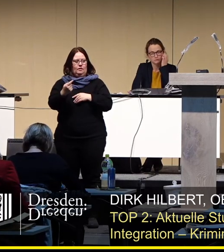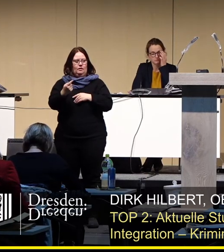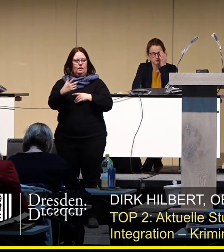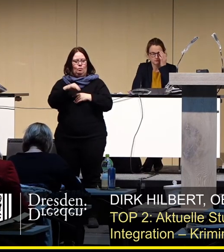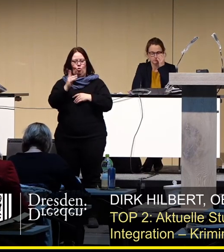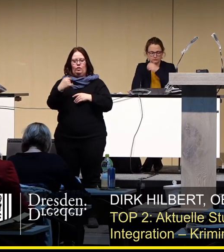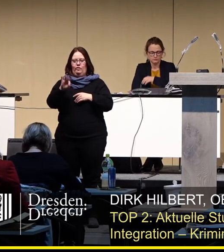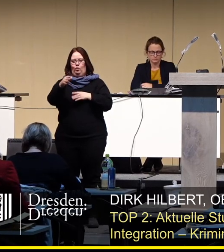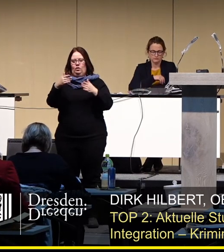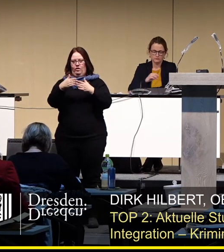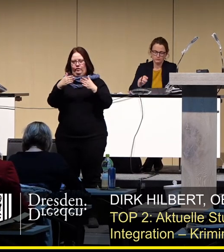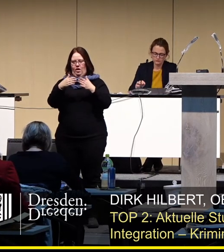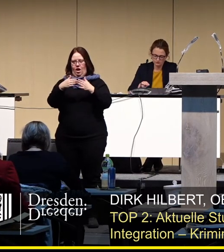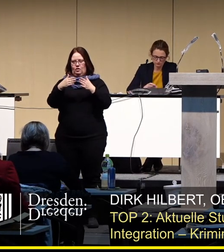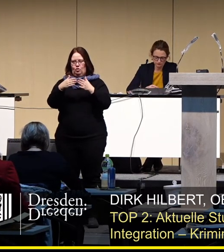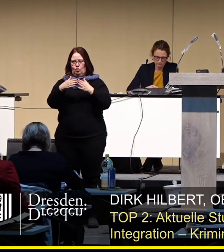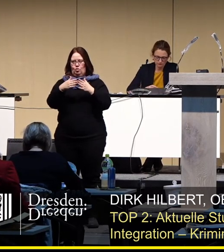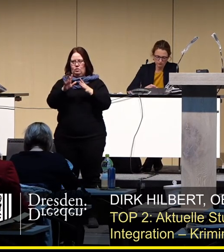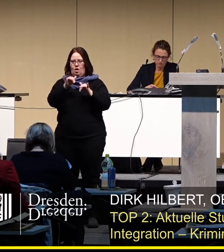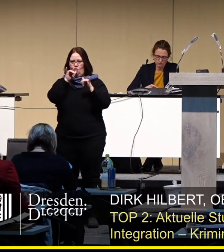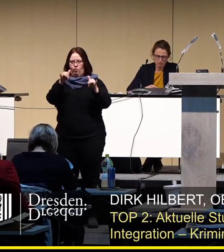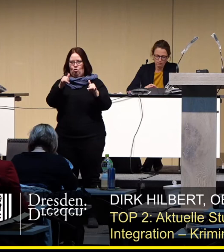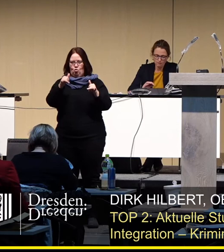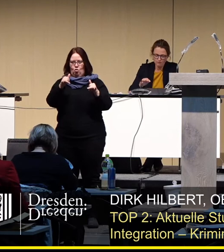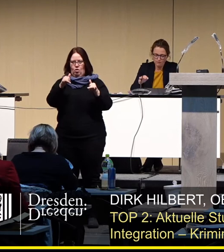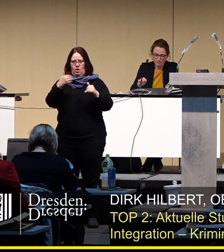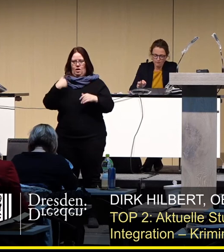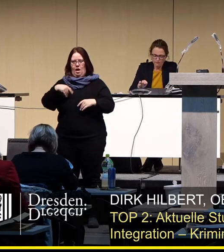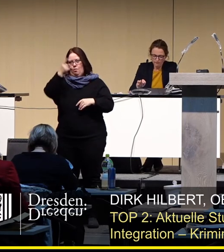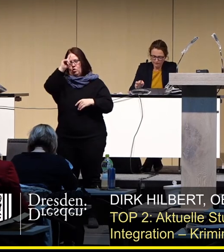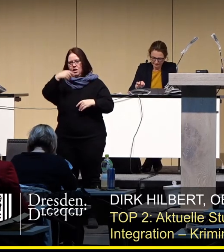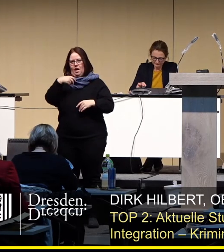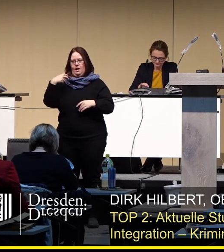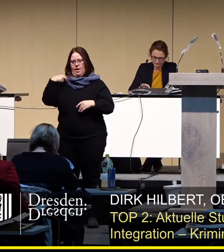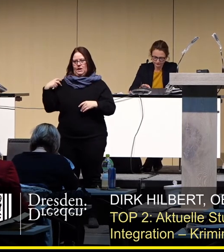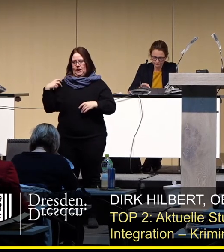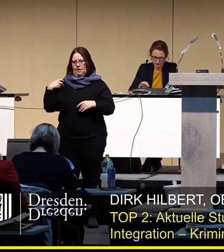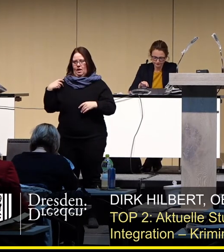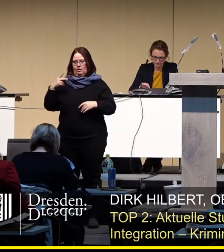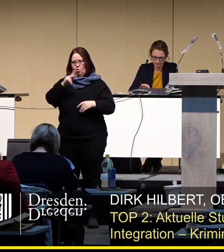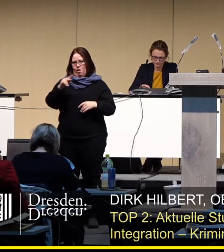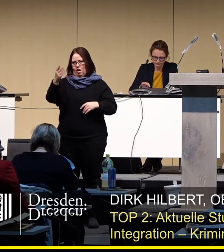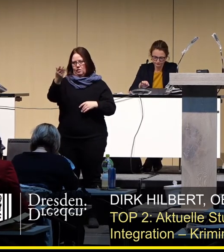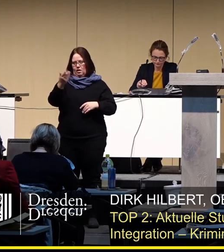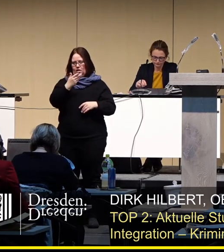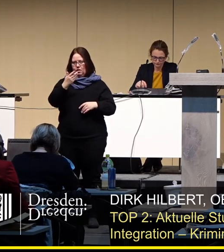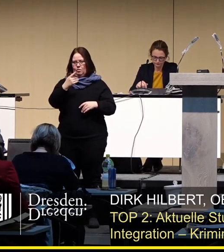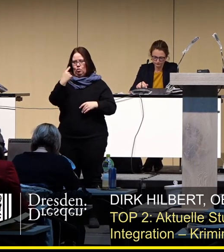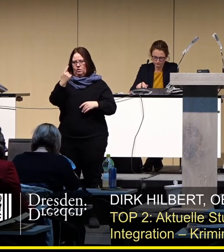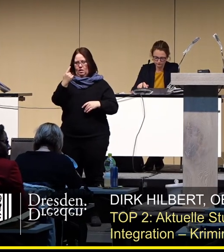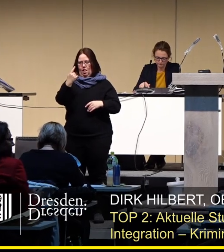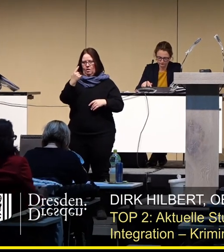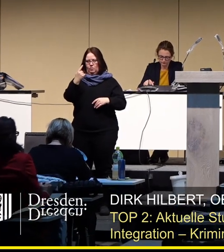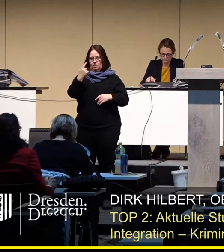vier Fraktionen als Redner aufgerufen. Herr Polizeipräsident Kubiesa, da eben